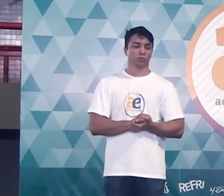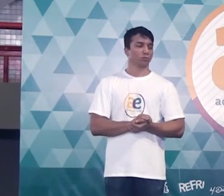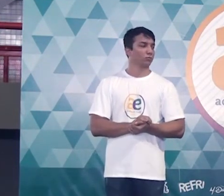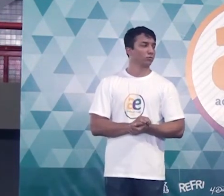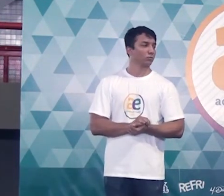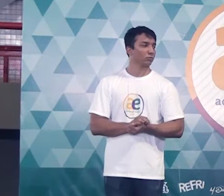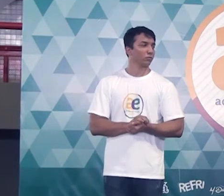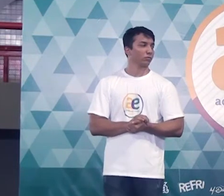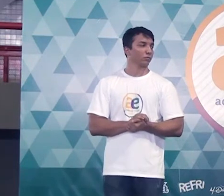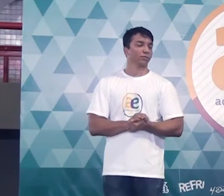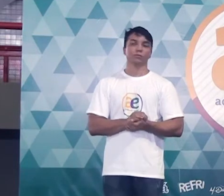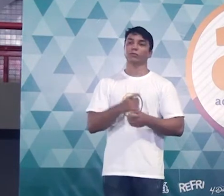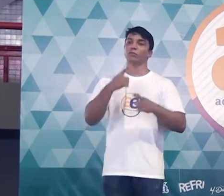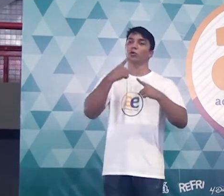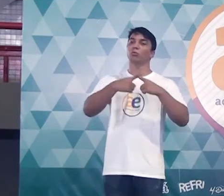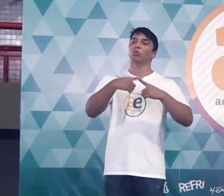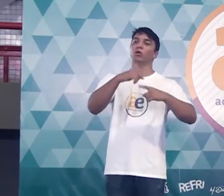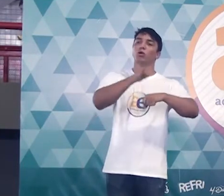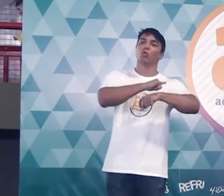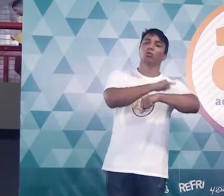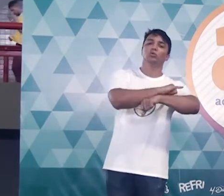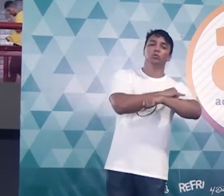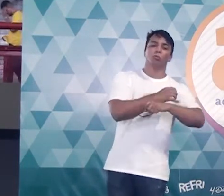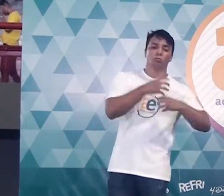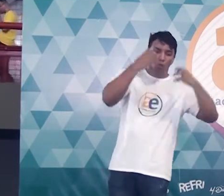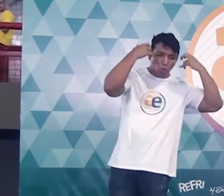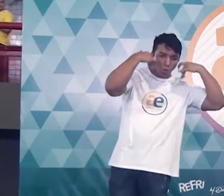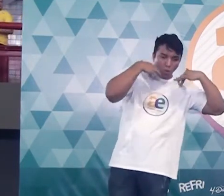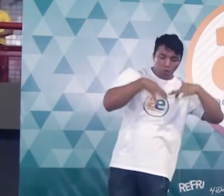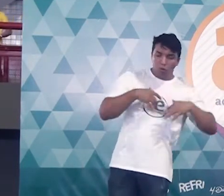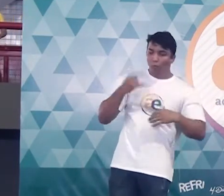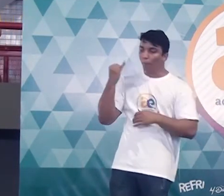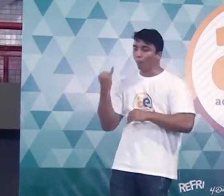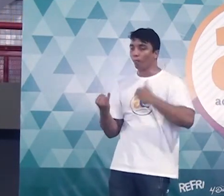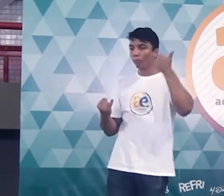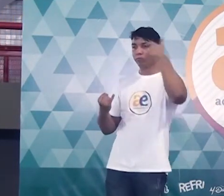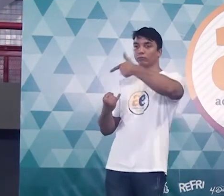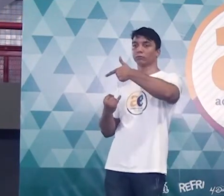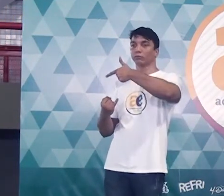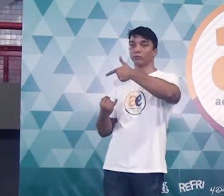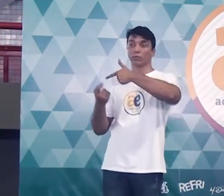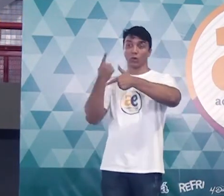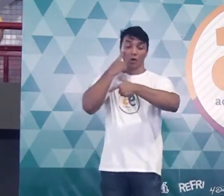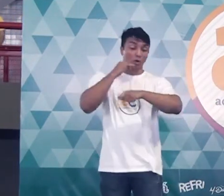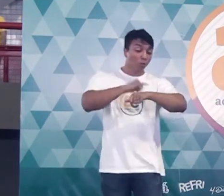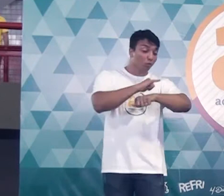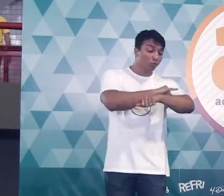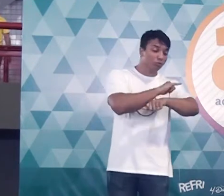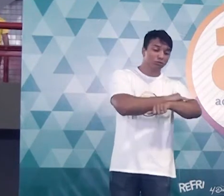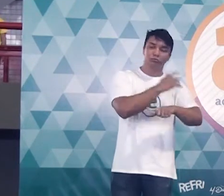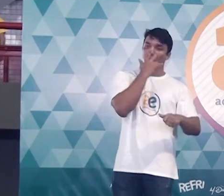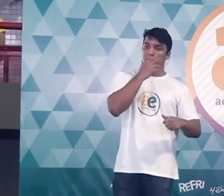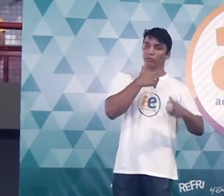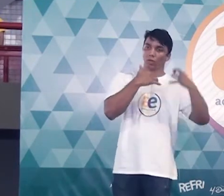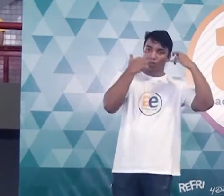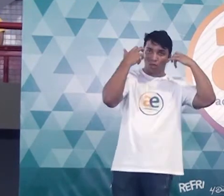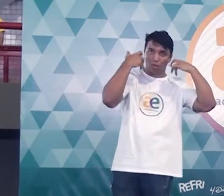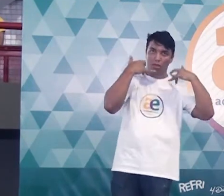Por que os gordinhos suam mais do que uma pessoa magra? Primeiro, o gordinho exige muito mais do seu corpo.